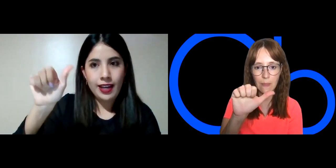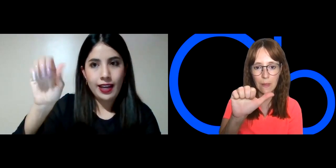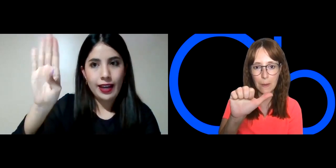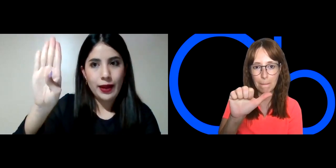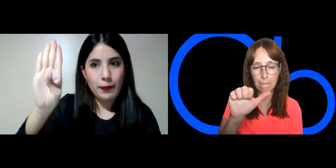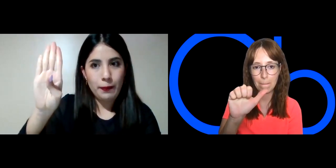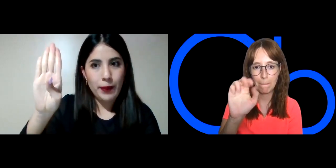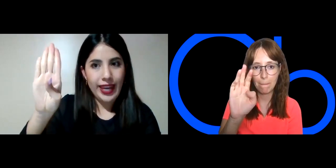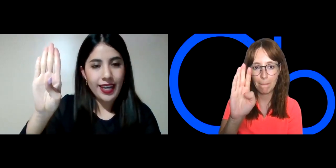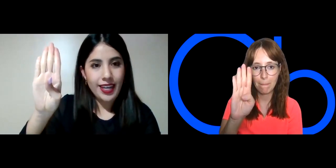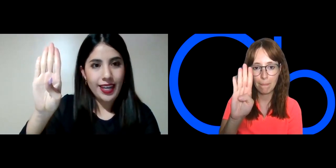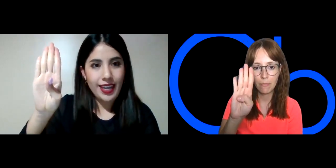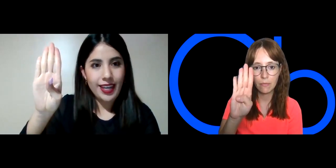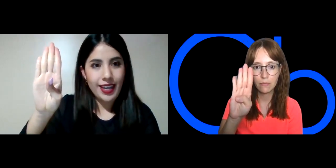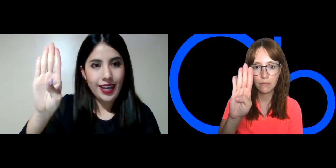A, B,